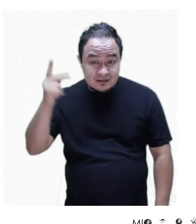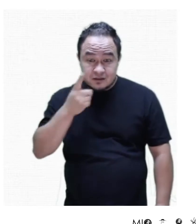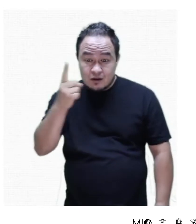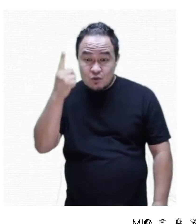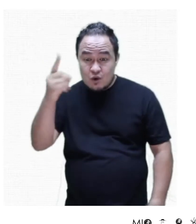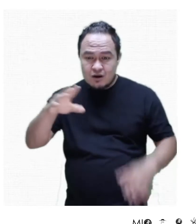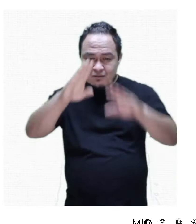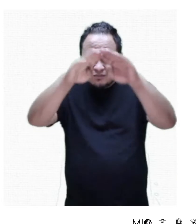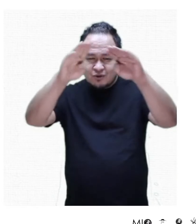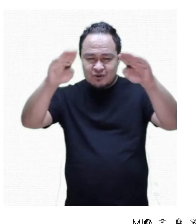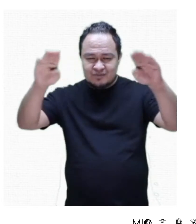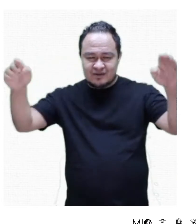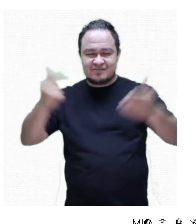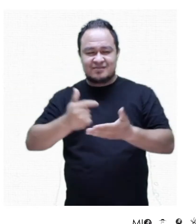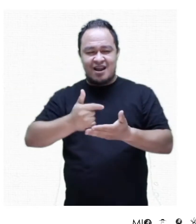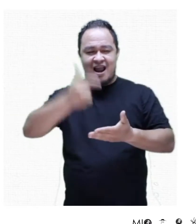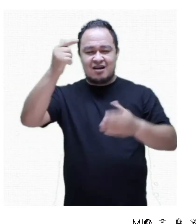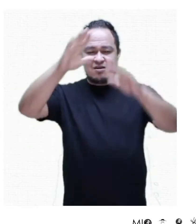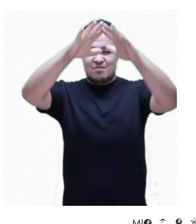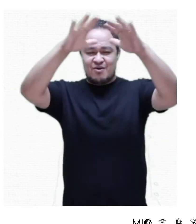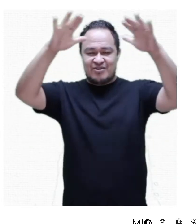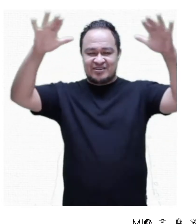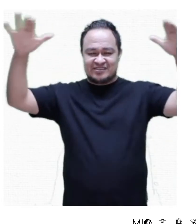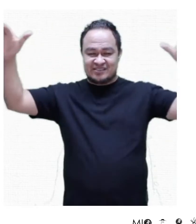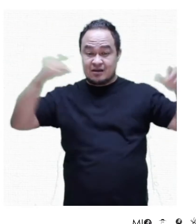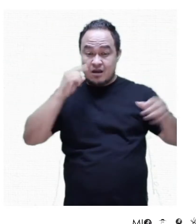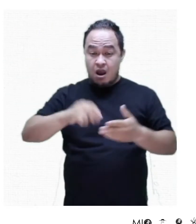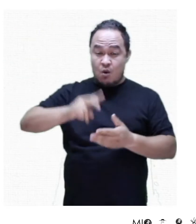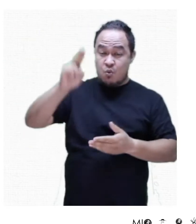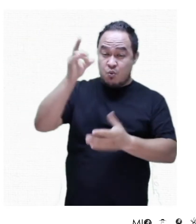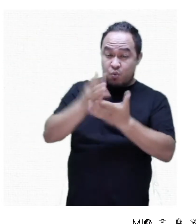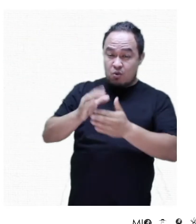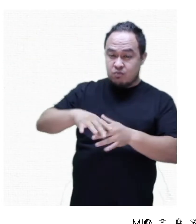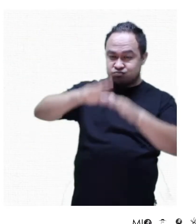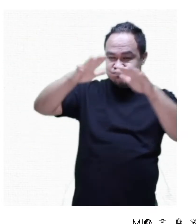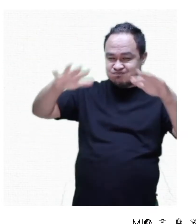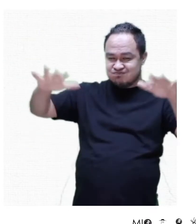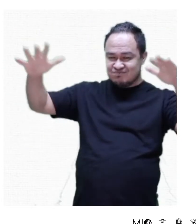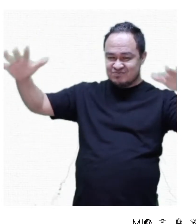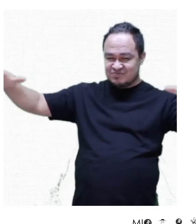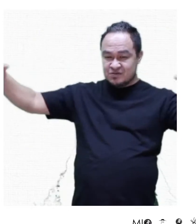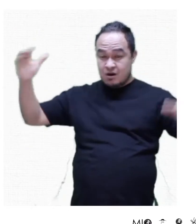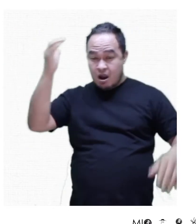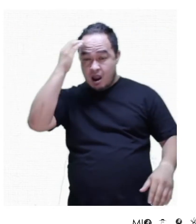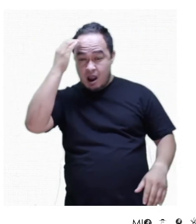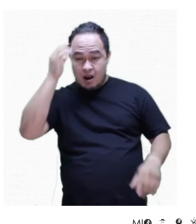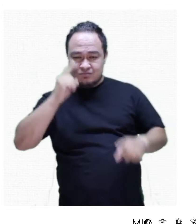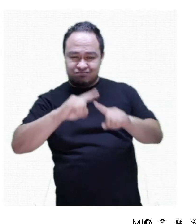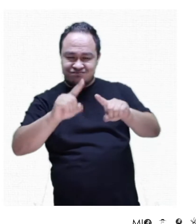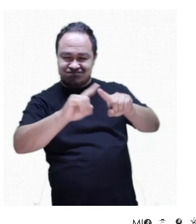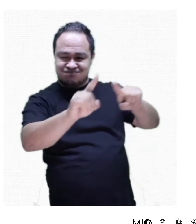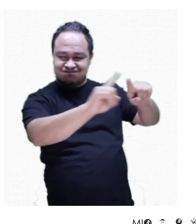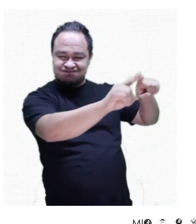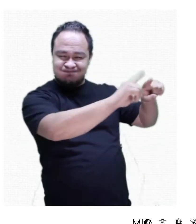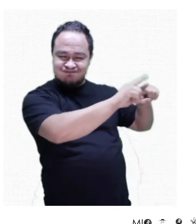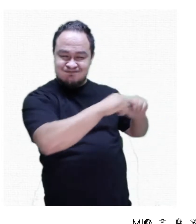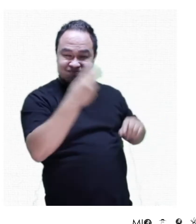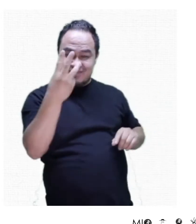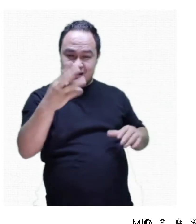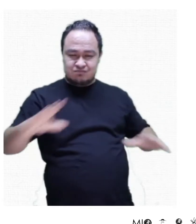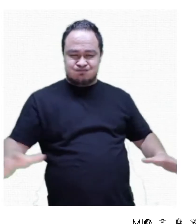El principito ascendió una montaña de gran altura. Las únicas montañas que él había conocido hasta ese